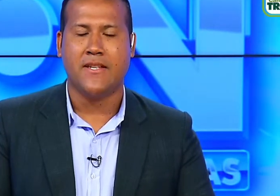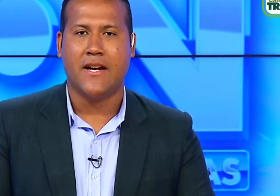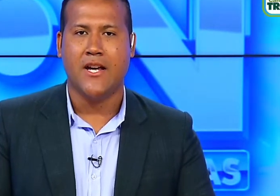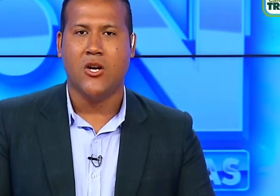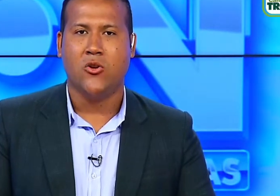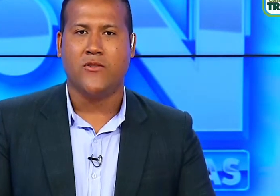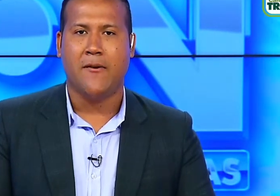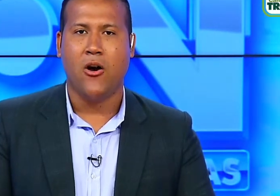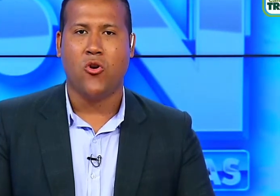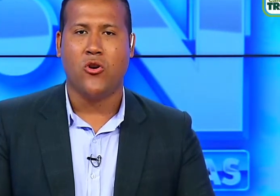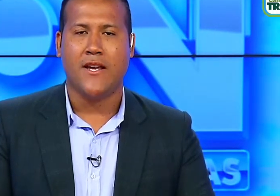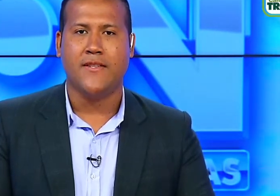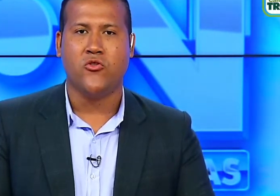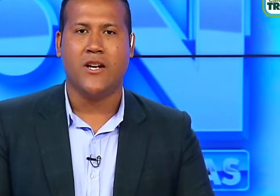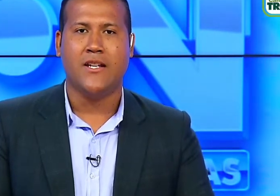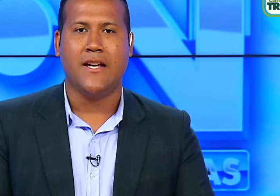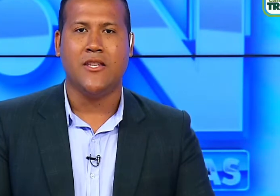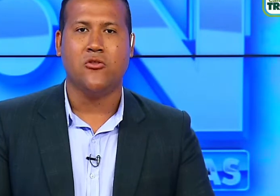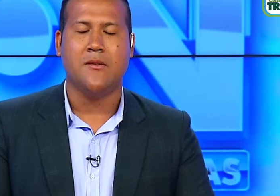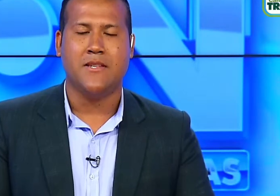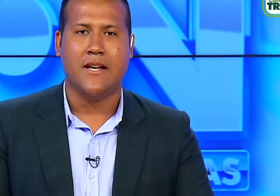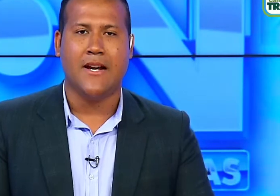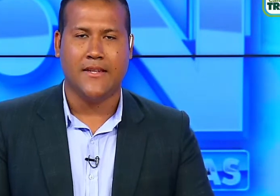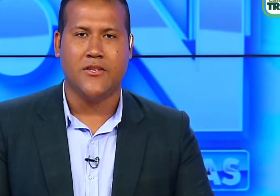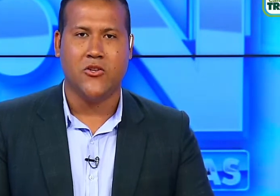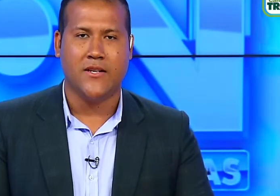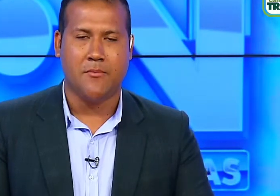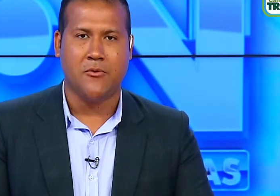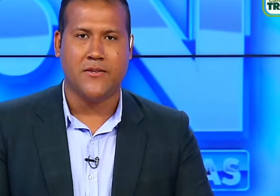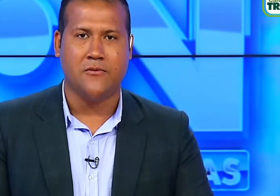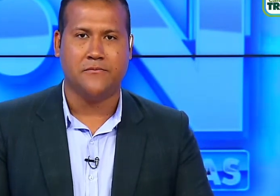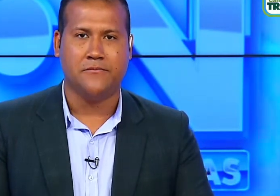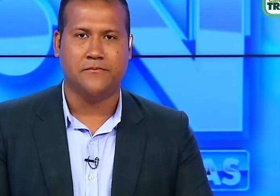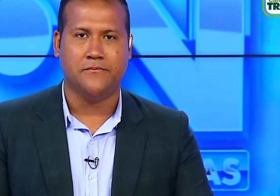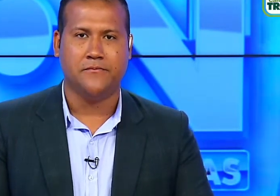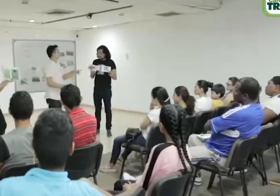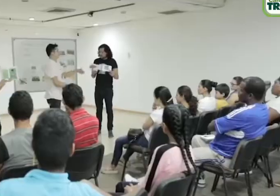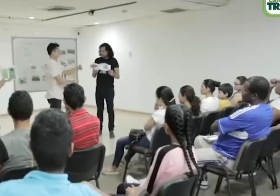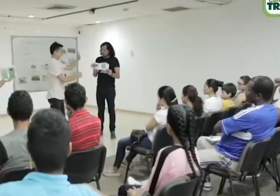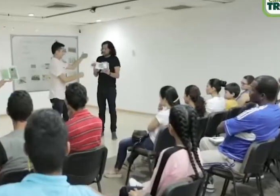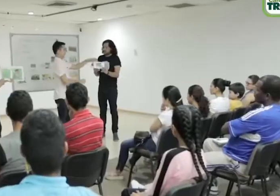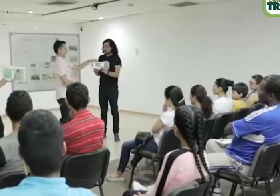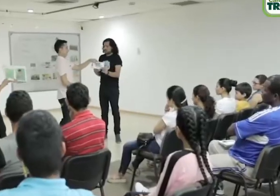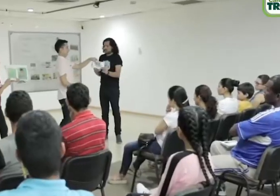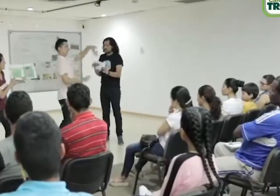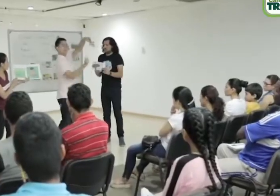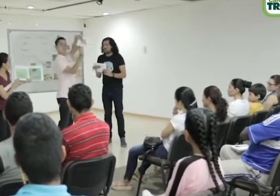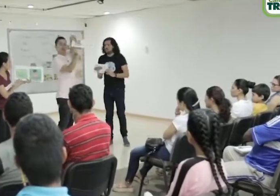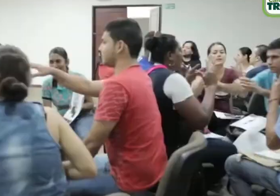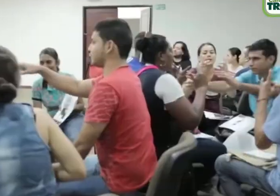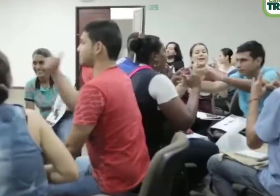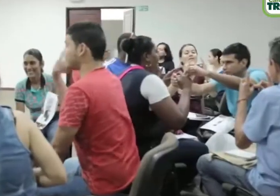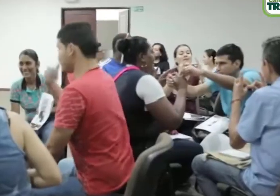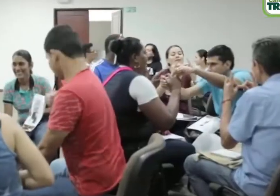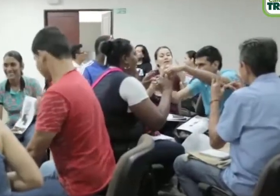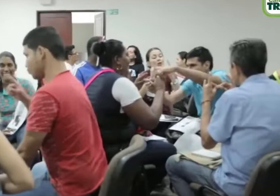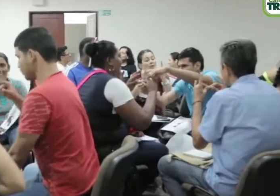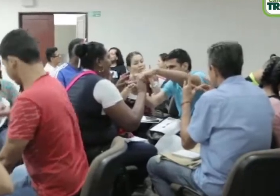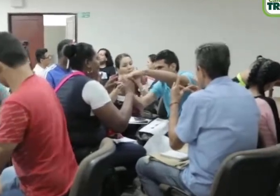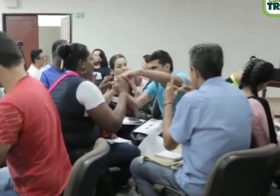priorizar los trabajos con la institucionalidad y optimizar la atención a esta población. Colombia tiene registradas 16.000 personas